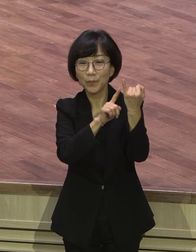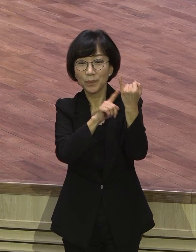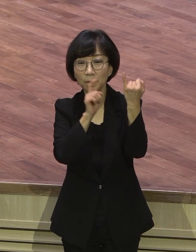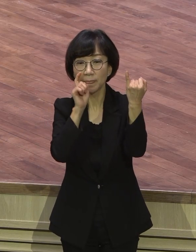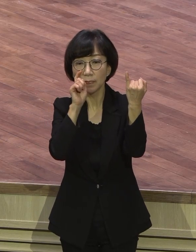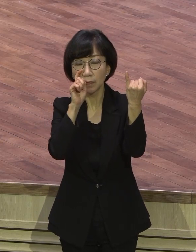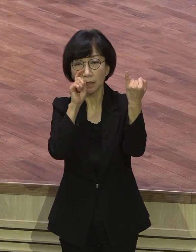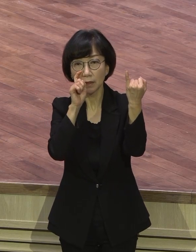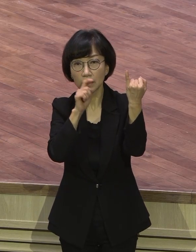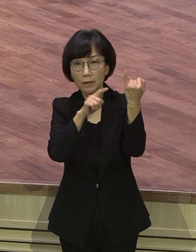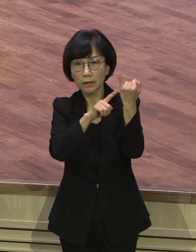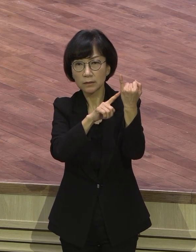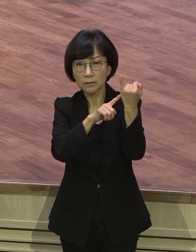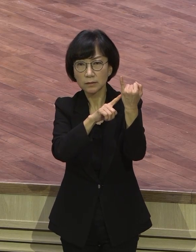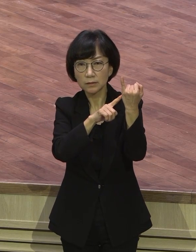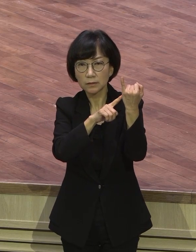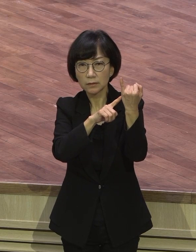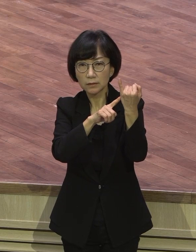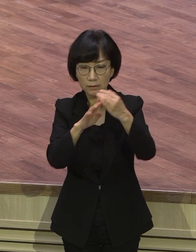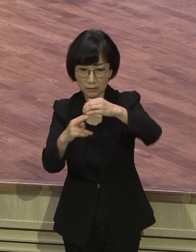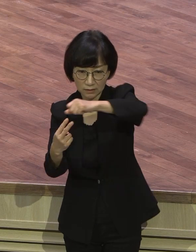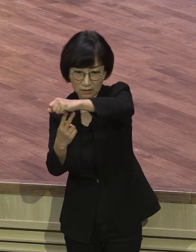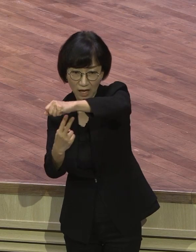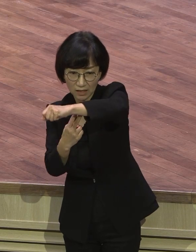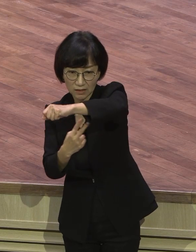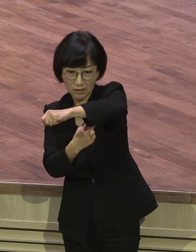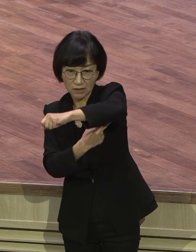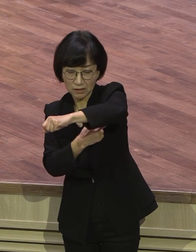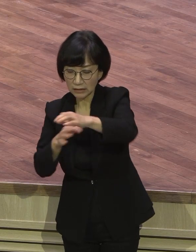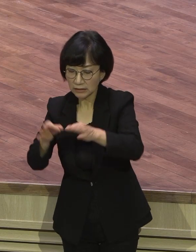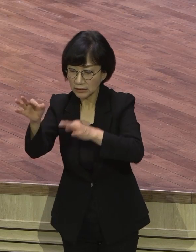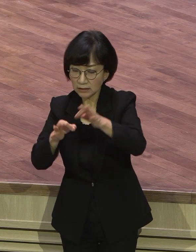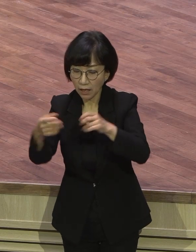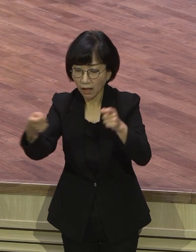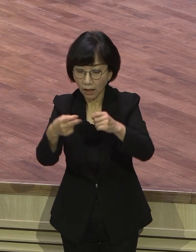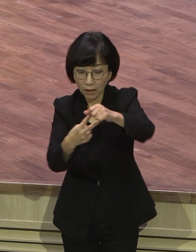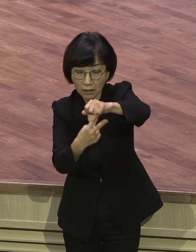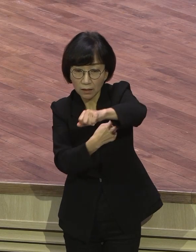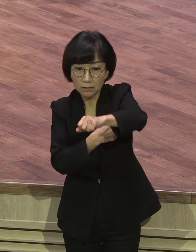시장 옆에 있는 다리 거기서 무당대 때 무당 전축의 때